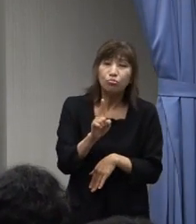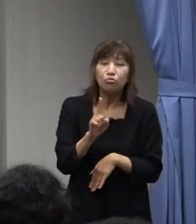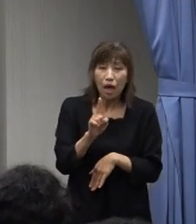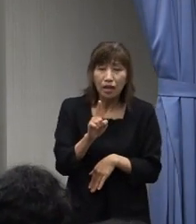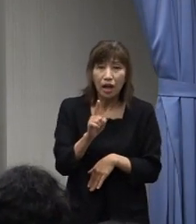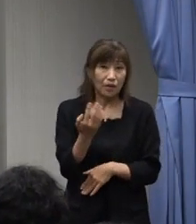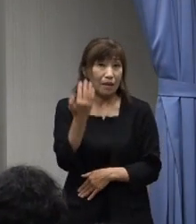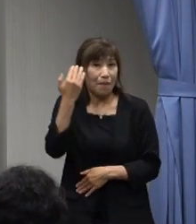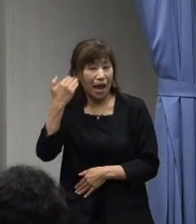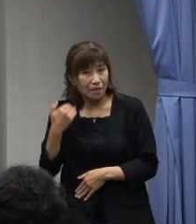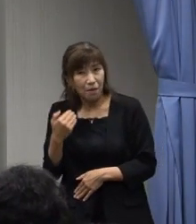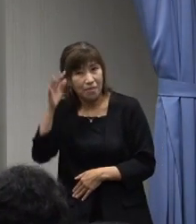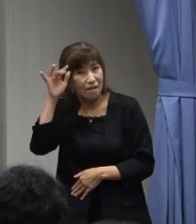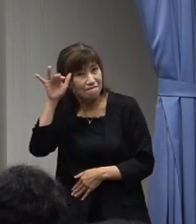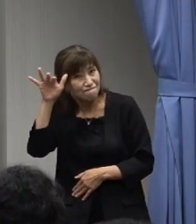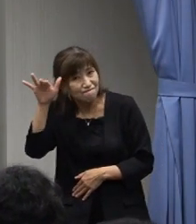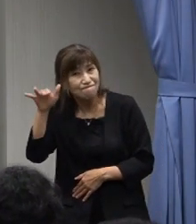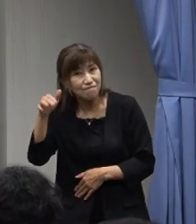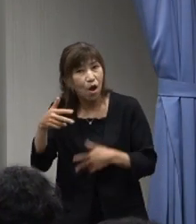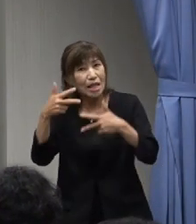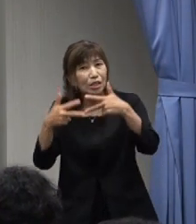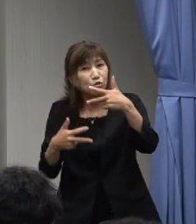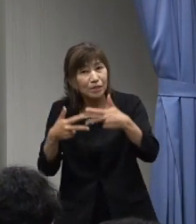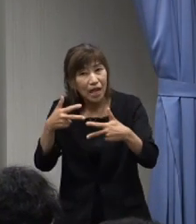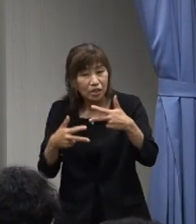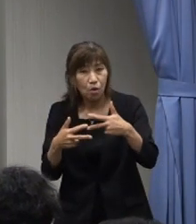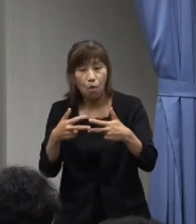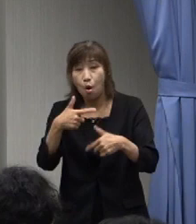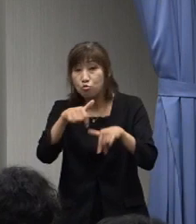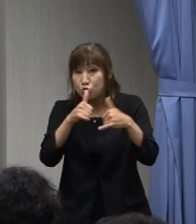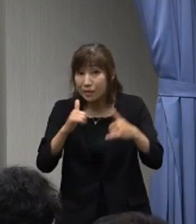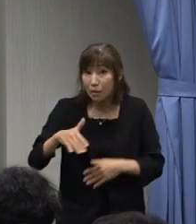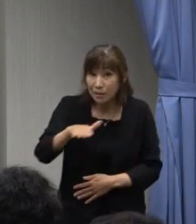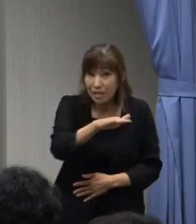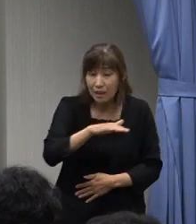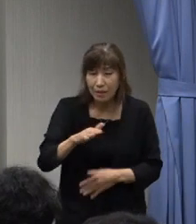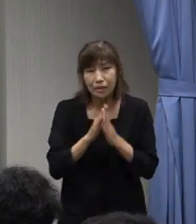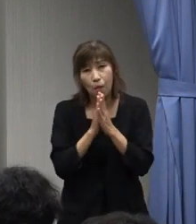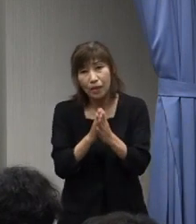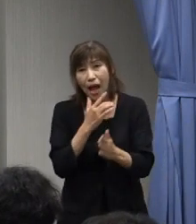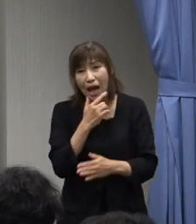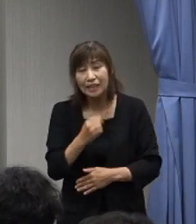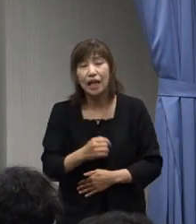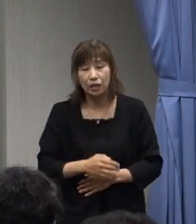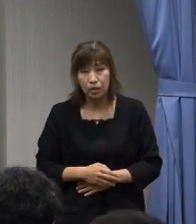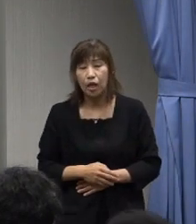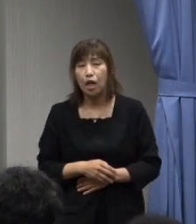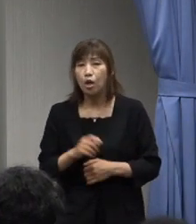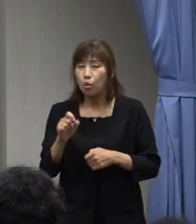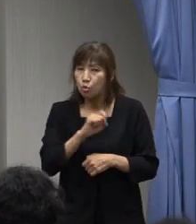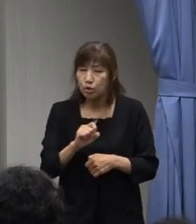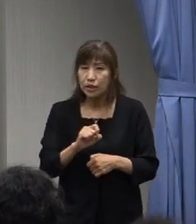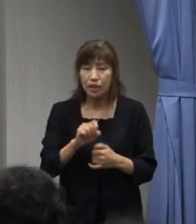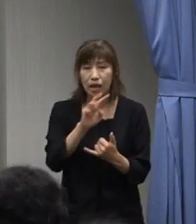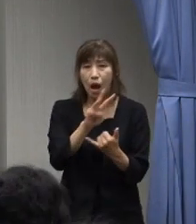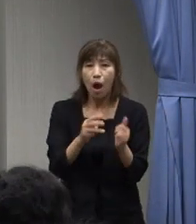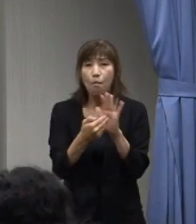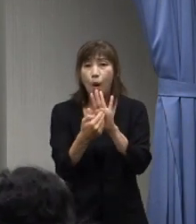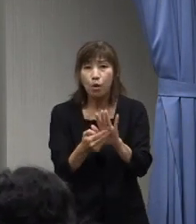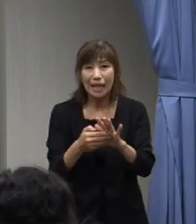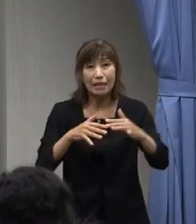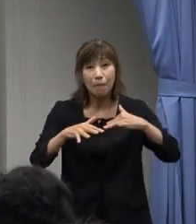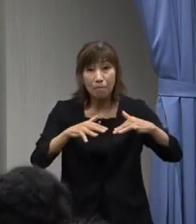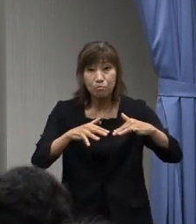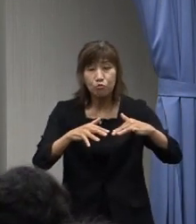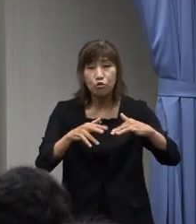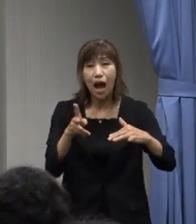皆さんにはお願いをしたいと思います。とりわけ防災マップ、ハザードマップが非常にここは重要にもなって